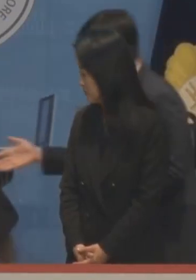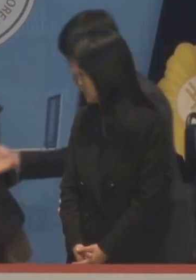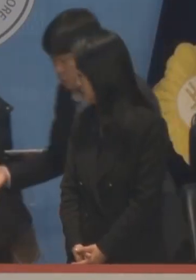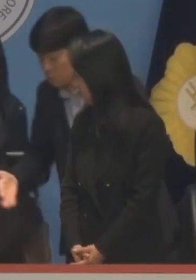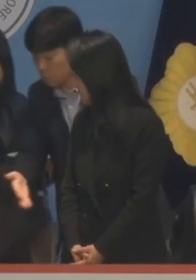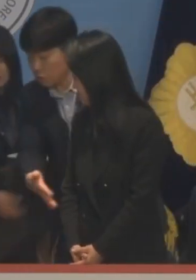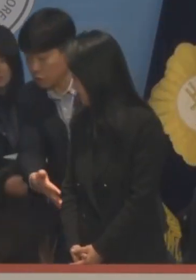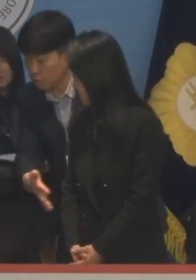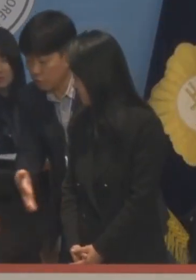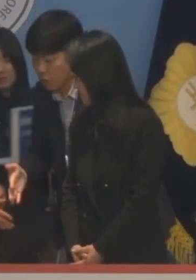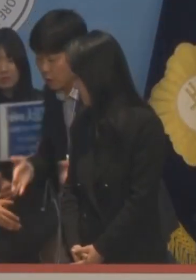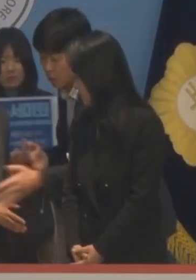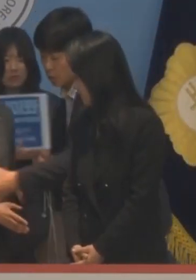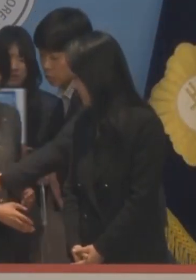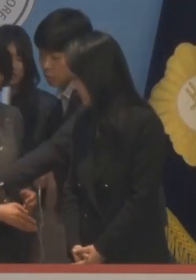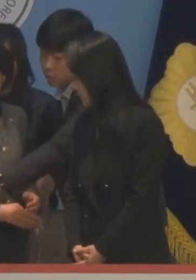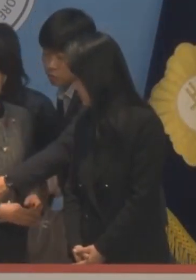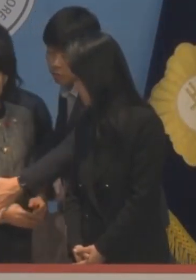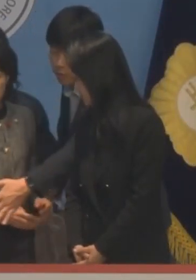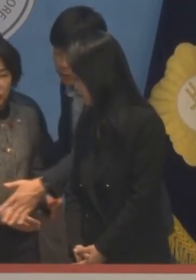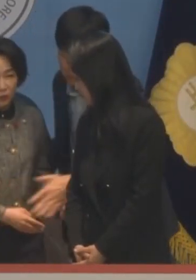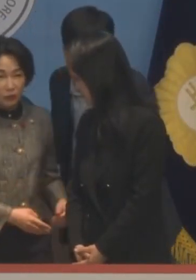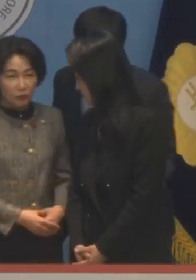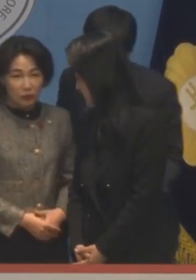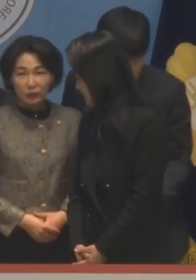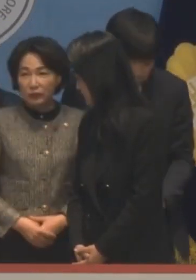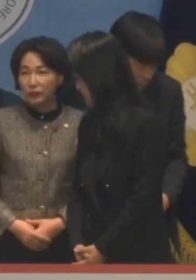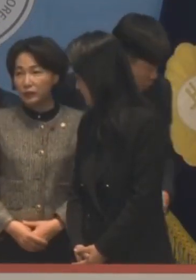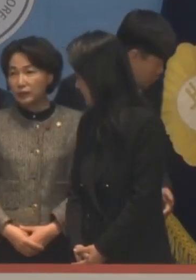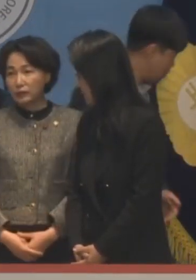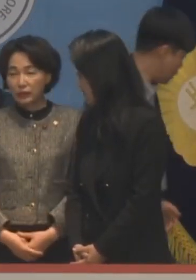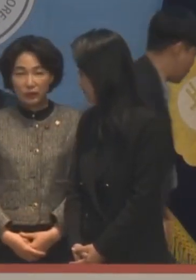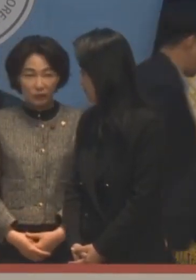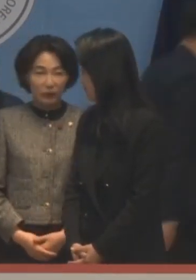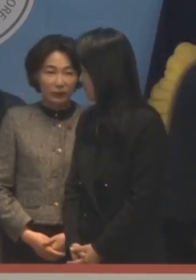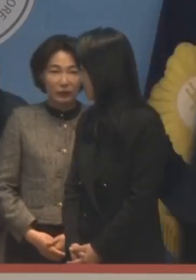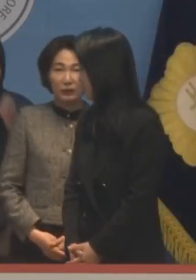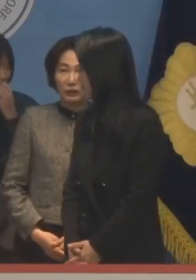의원님이 여기 통역사분이랑 그리고 최보 의원님 사이에 잠깐. 아, 네, 그래요.